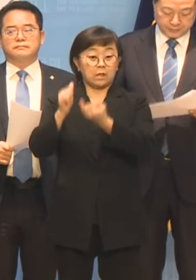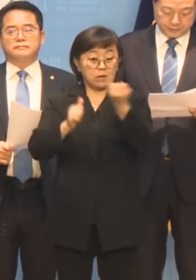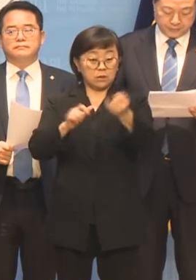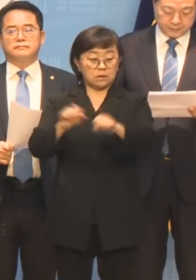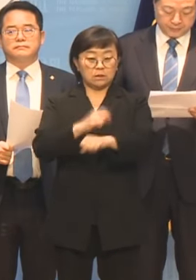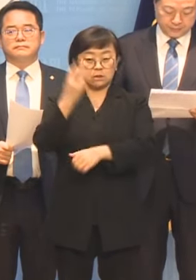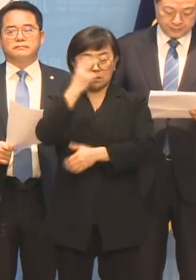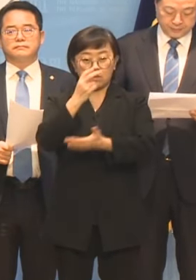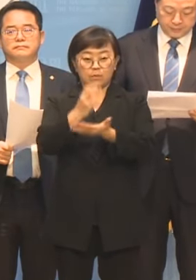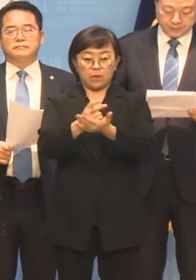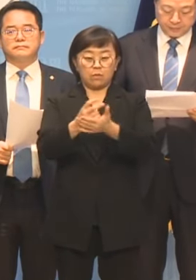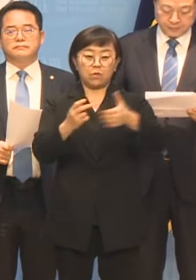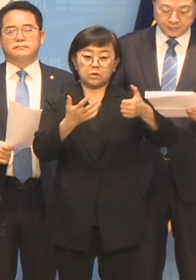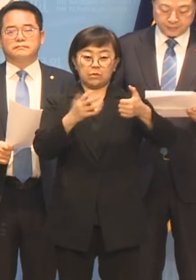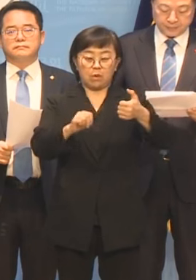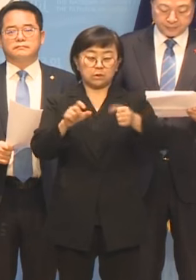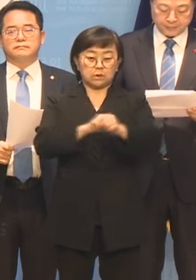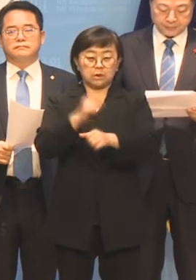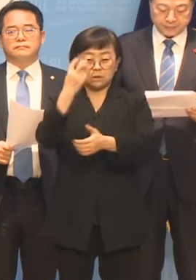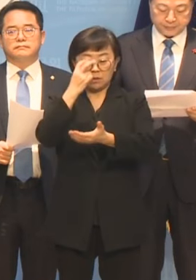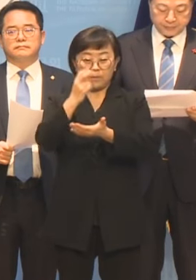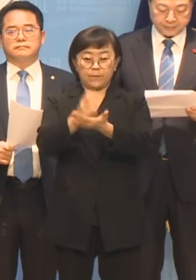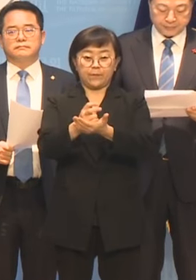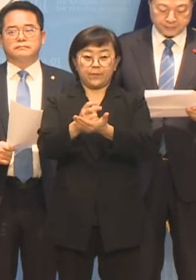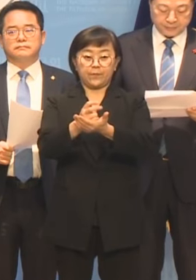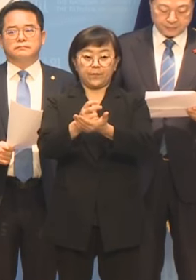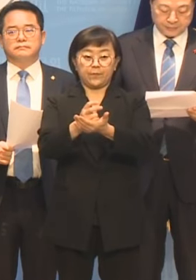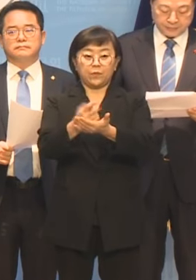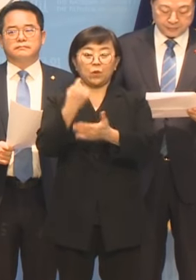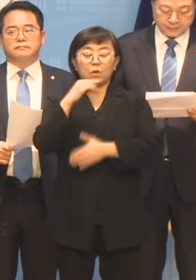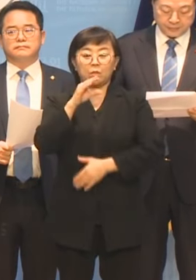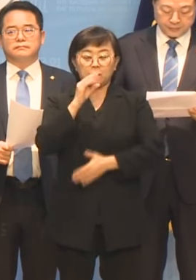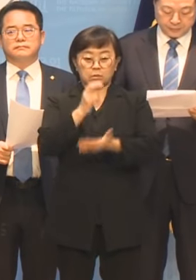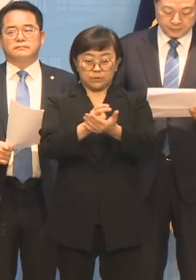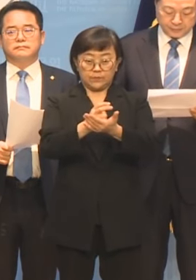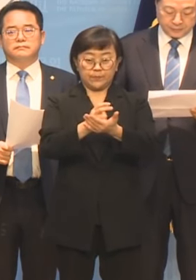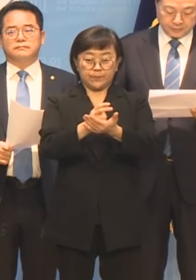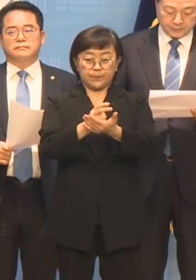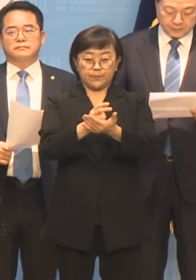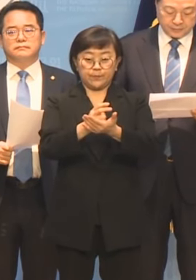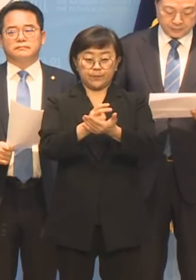특검법과 50억 클럽 특검법, 노란봉투법 등을